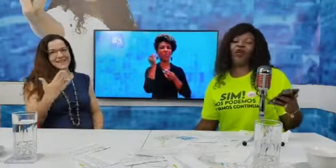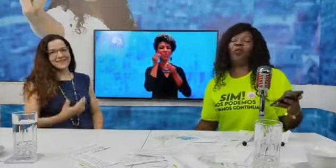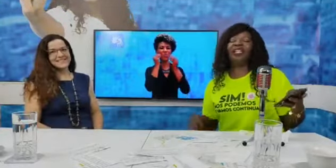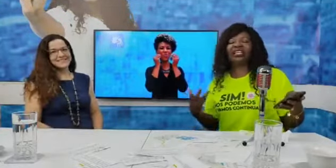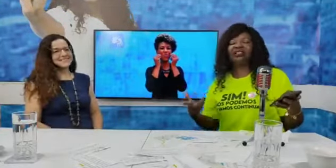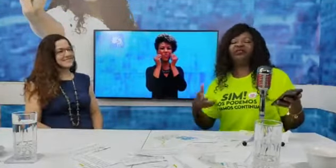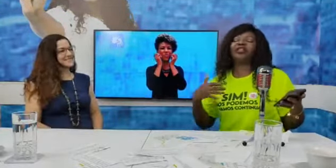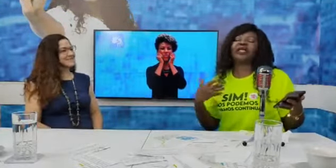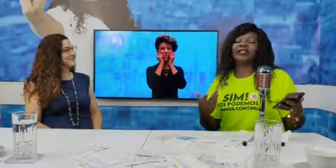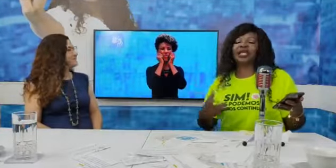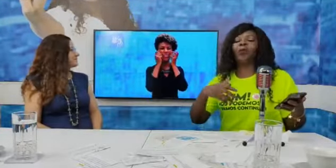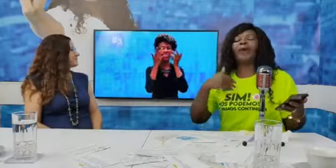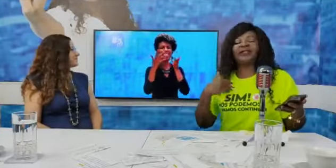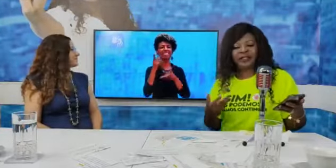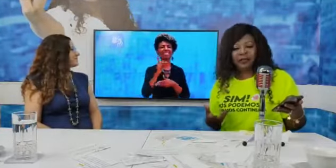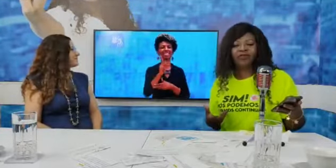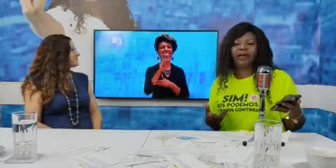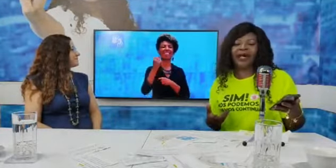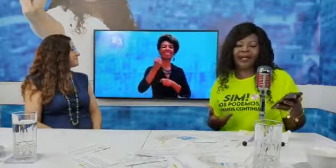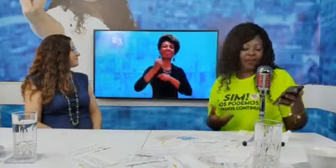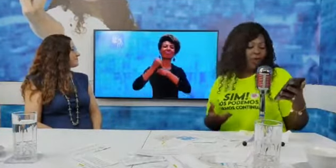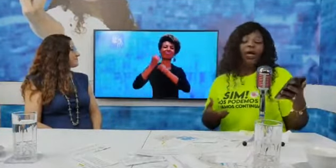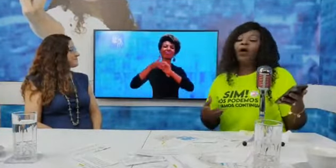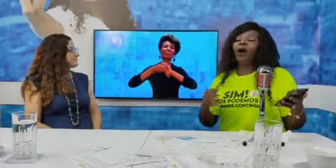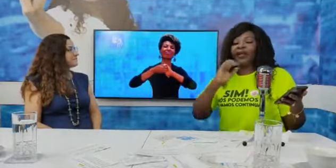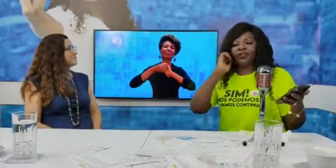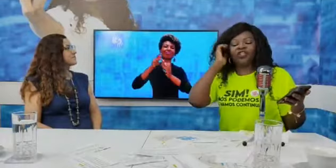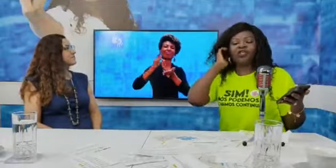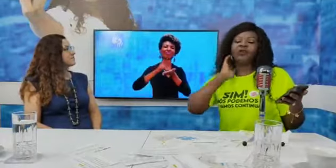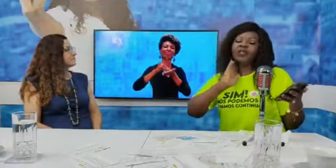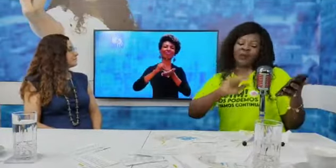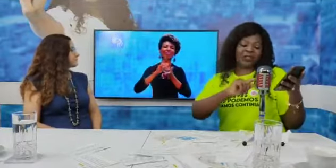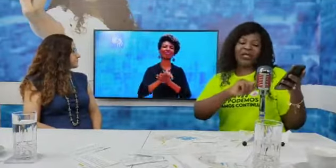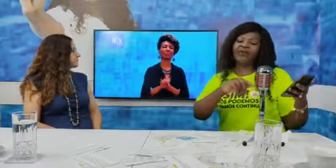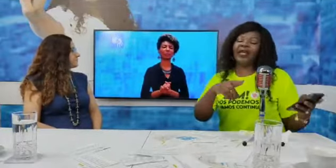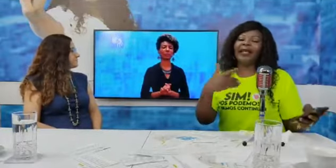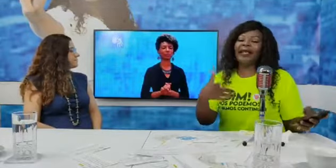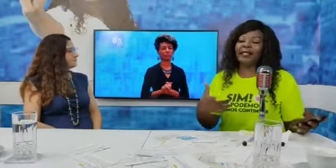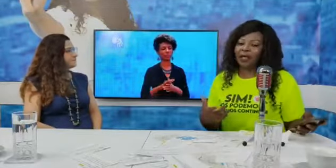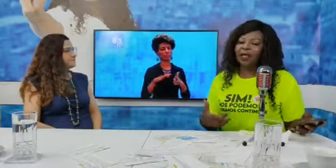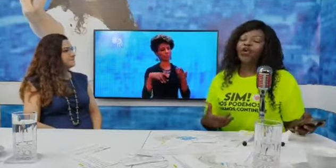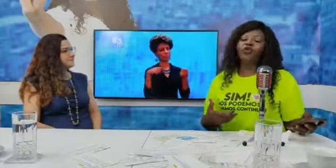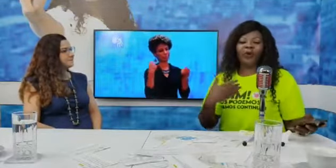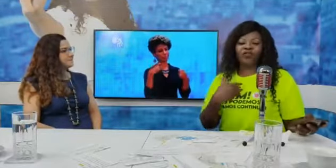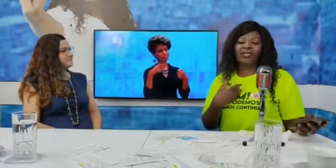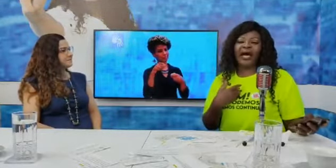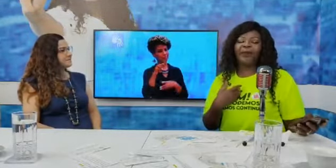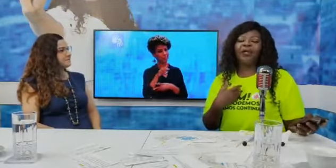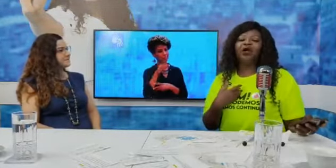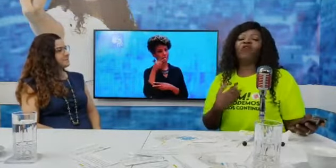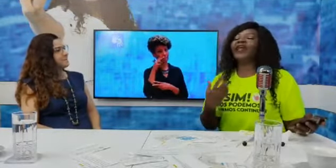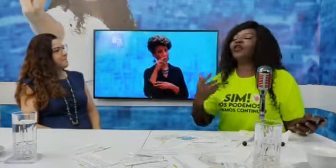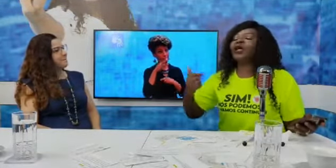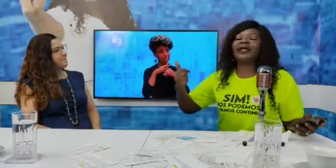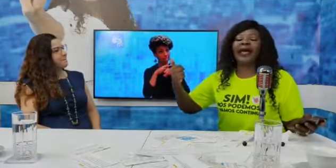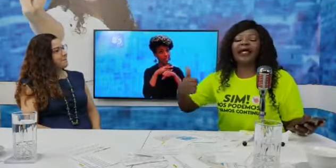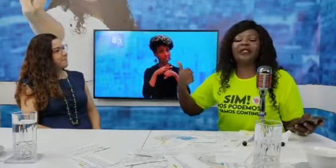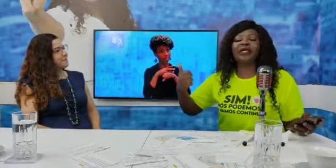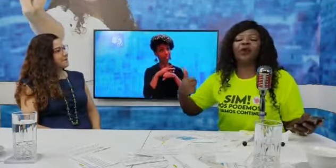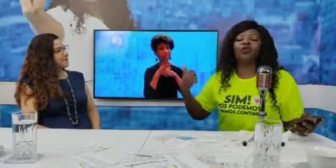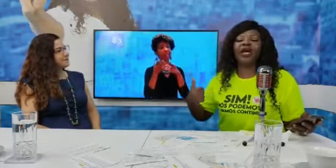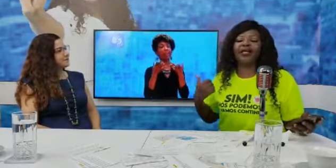aqui comentando, fortalecendo, é um parceiro de verdade. Olha, gente, você precisa ver. Ele entra no meu zap. Ô, vereadora,